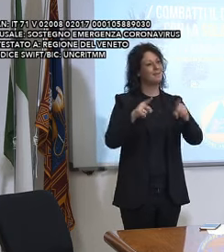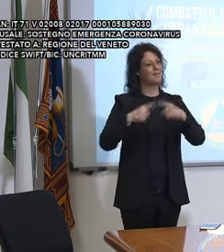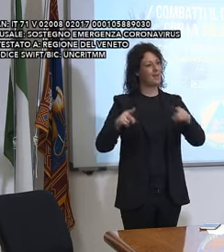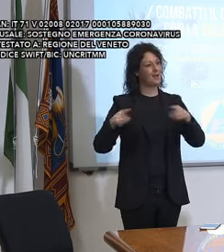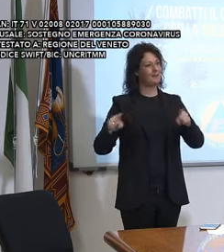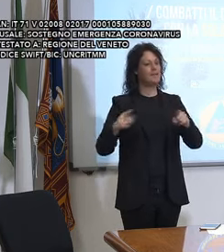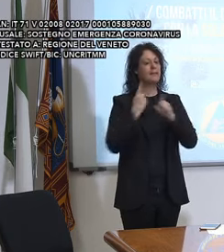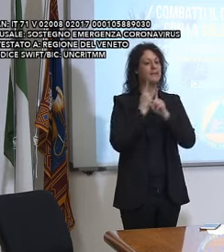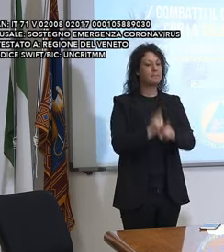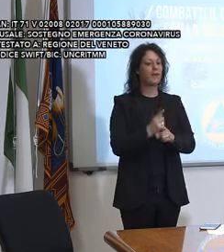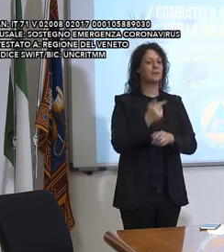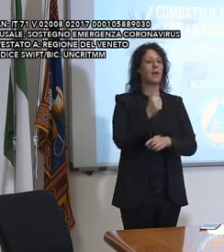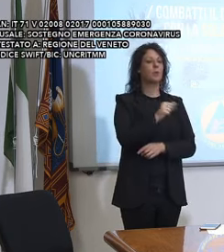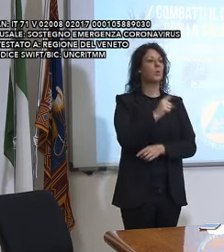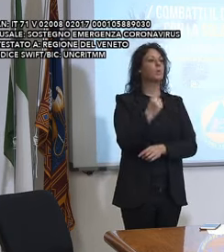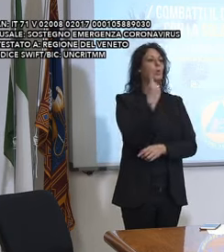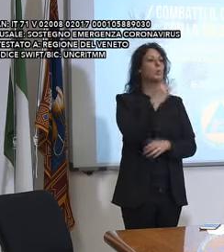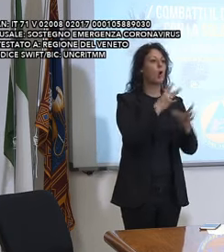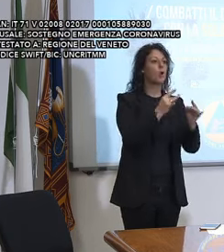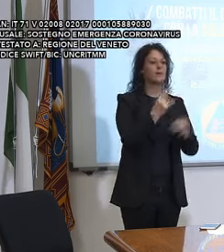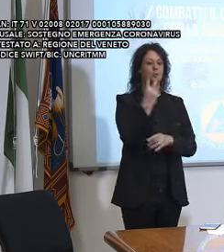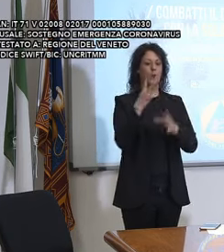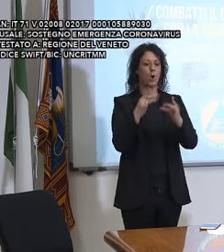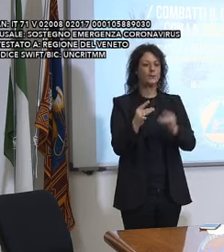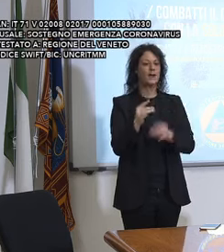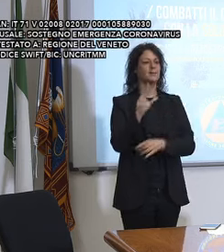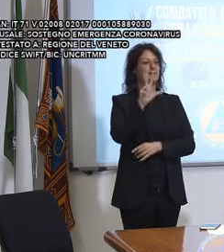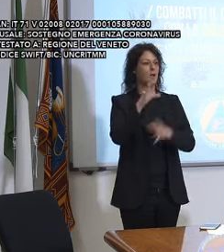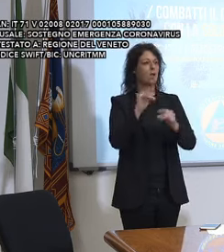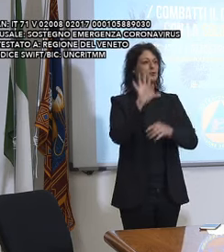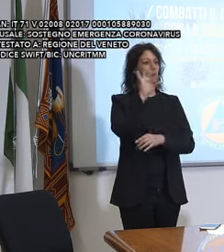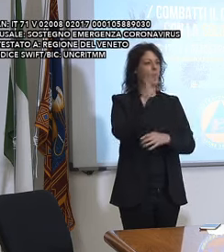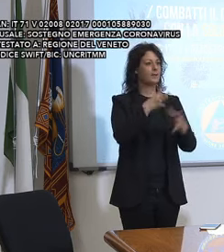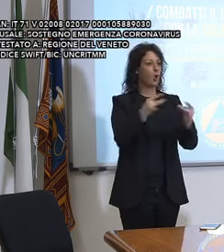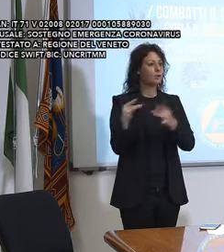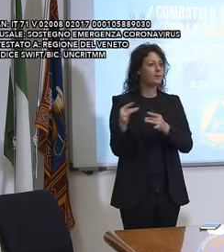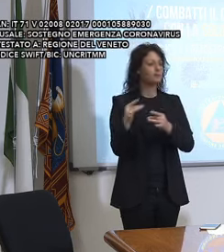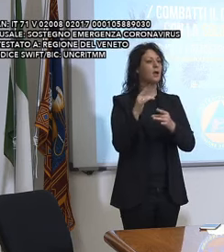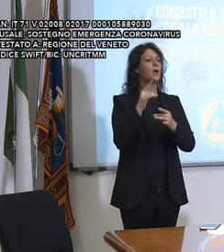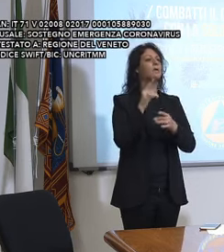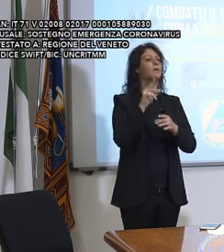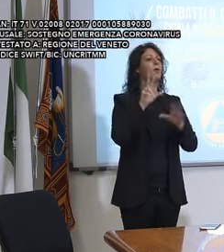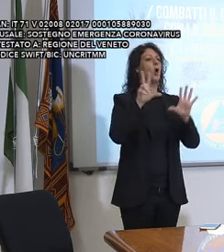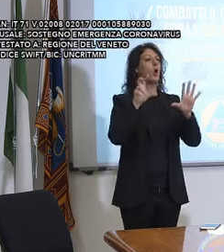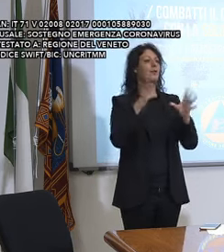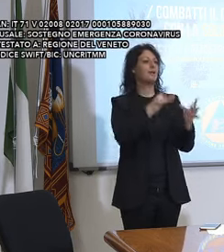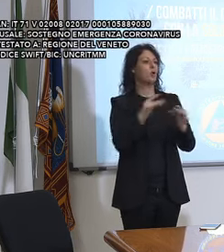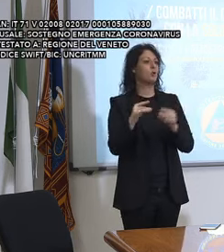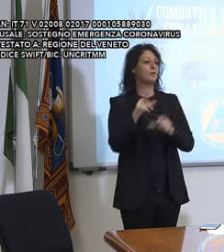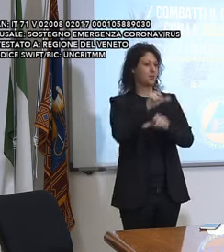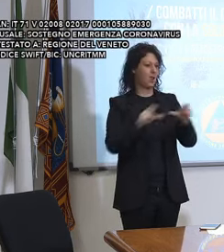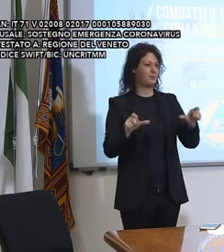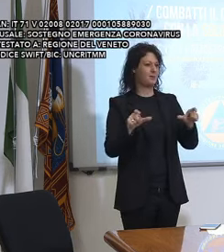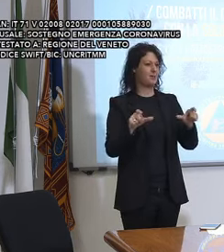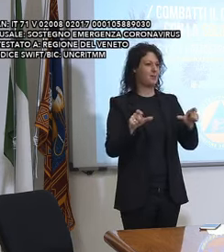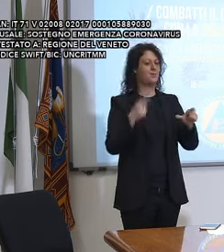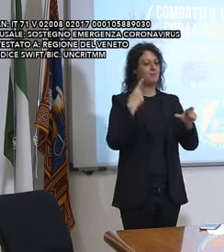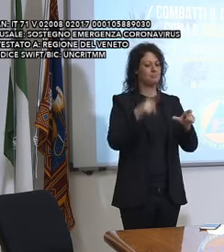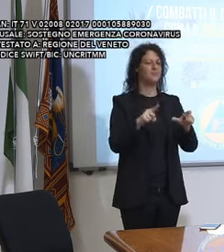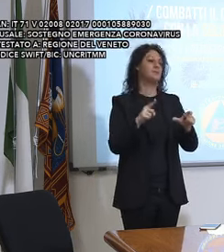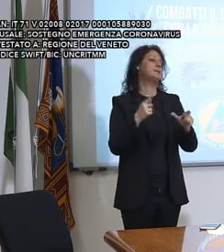contagio, due contagi, tre contagi, 10 contagi, 50 contagi, 80 contagi. Insomma, questa è